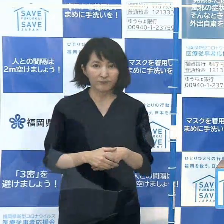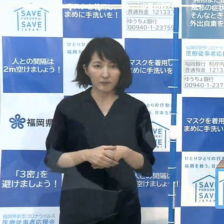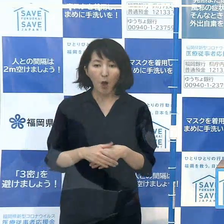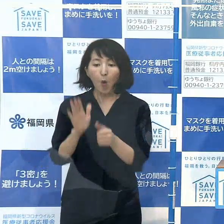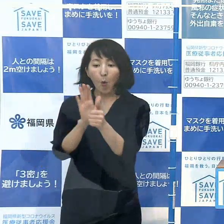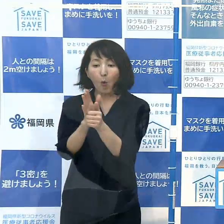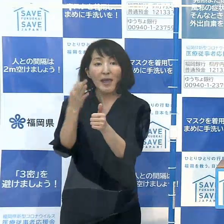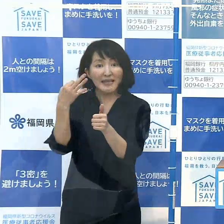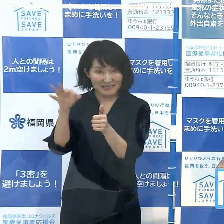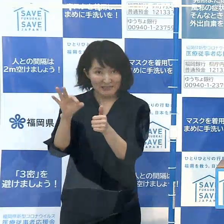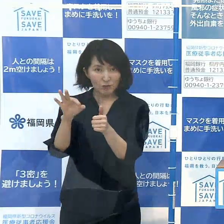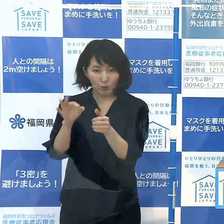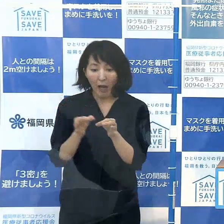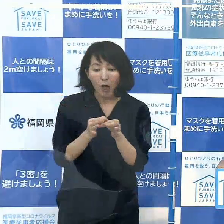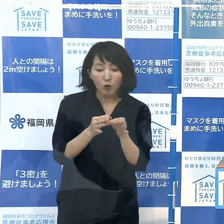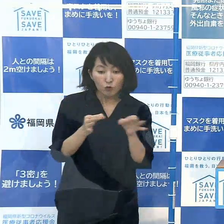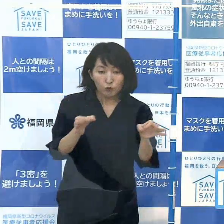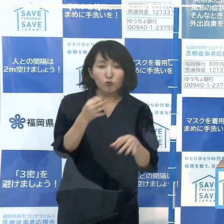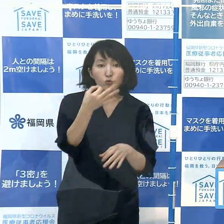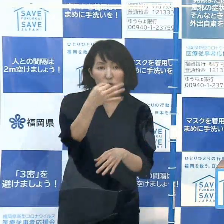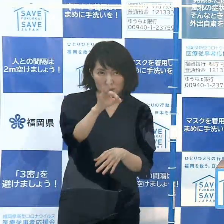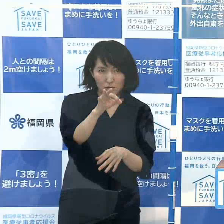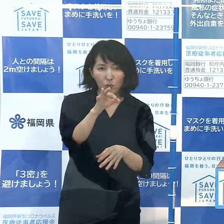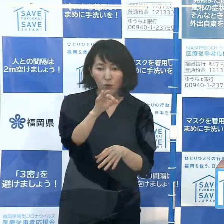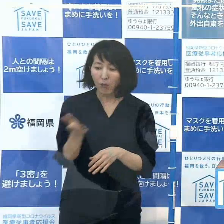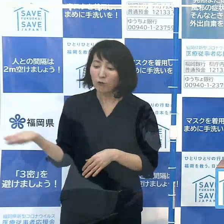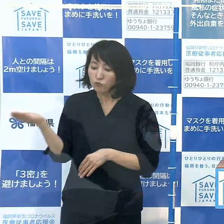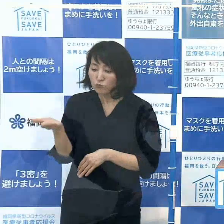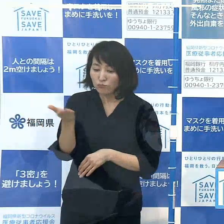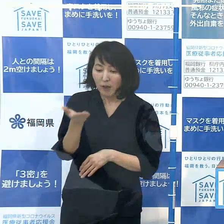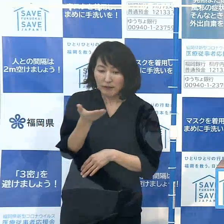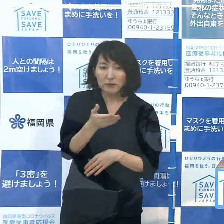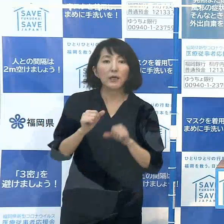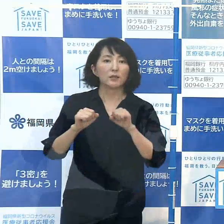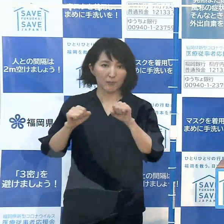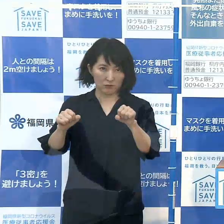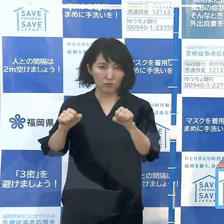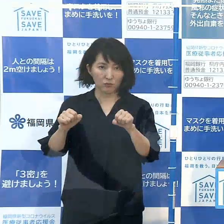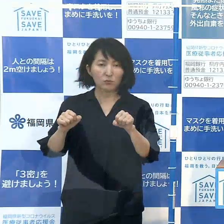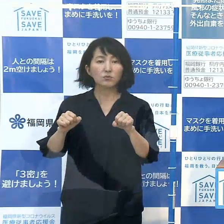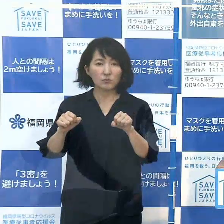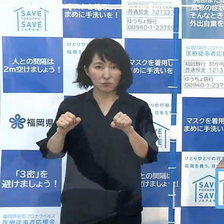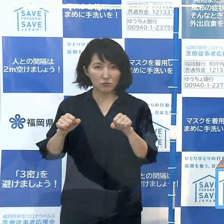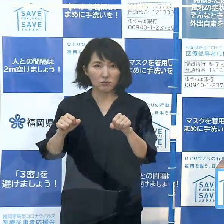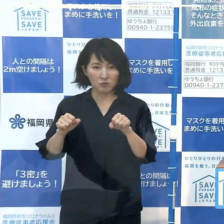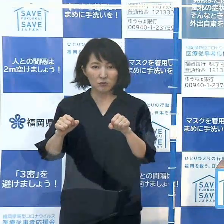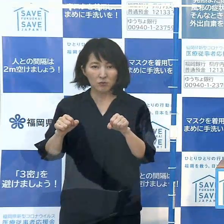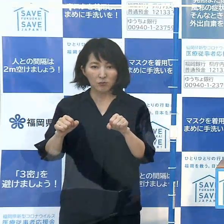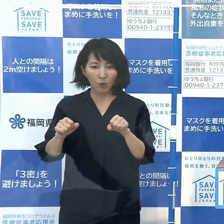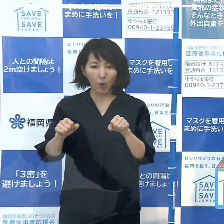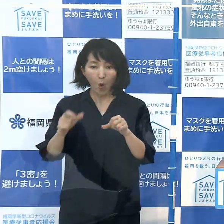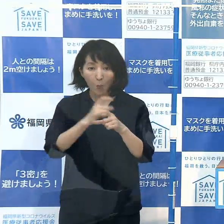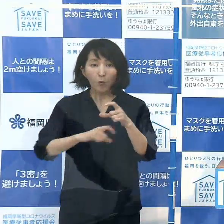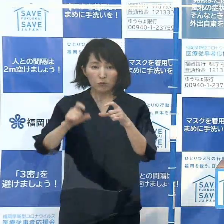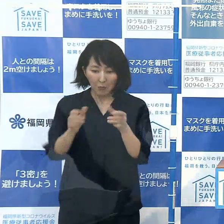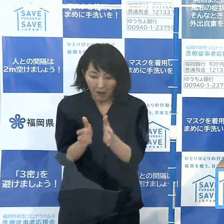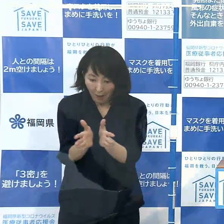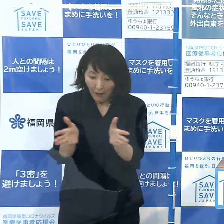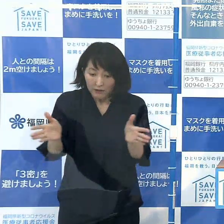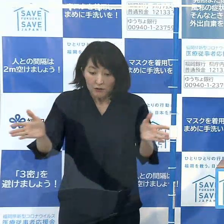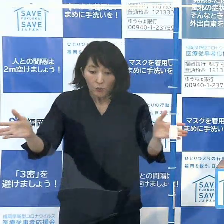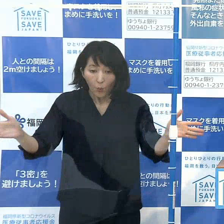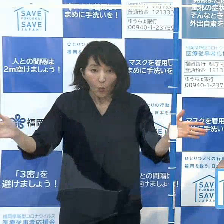とか給付金のところとか、それはずっと順番にやってきているわけであります。でそれより幅広い分野で今回のコロ